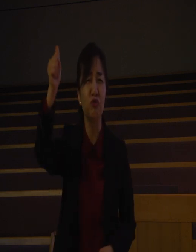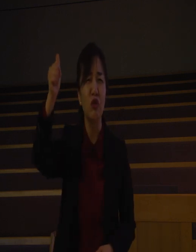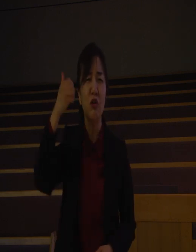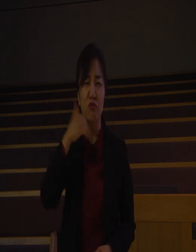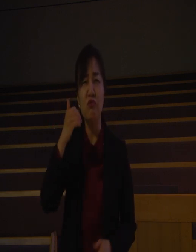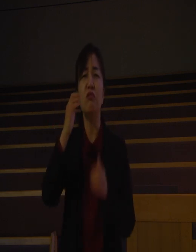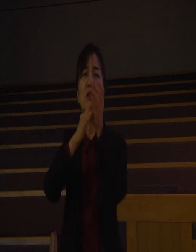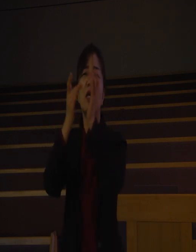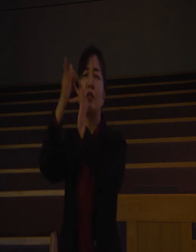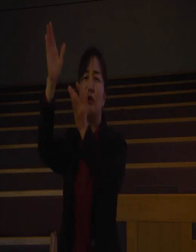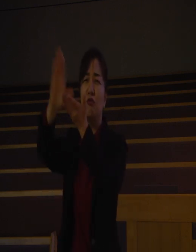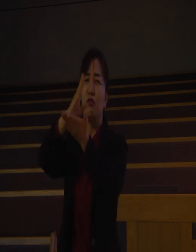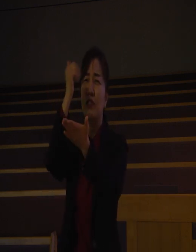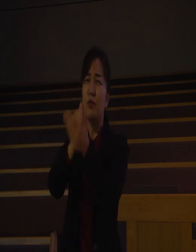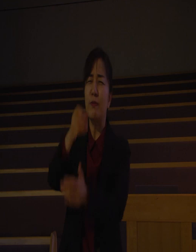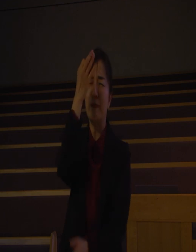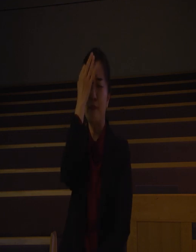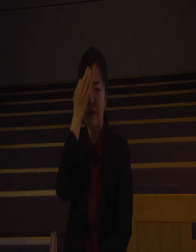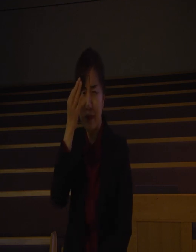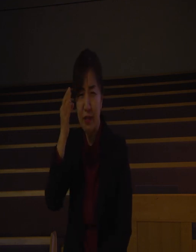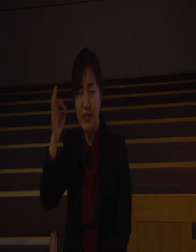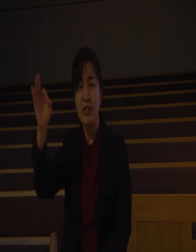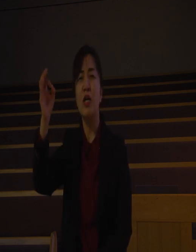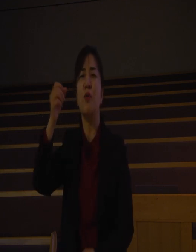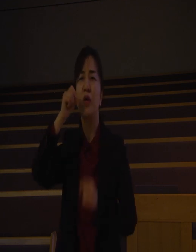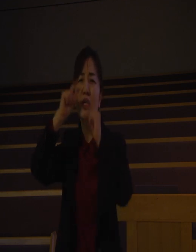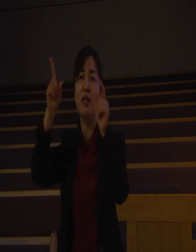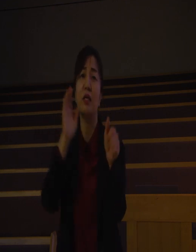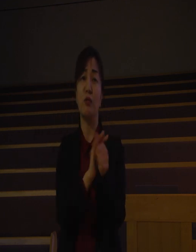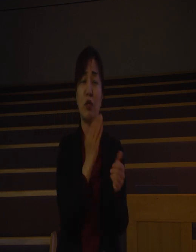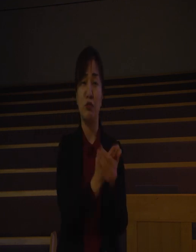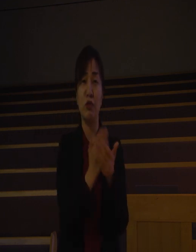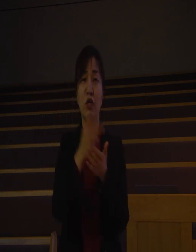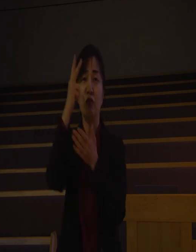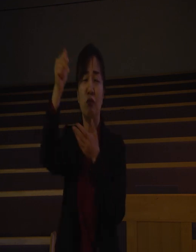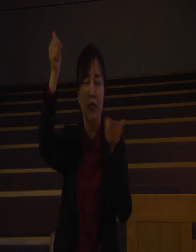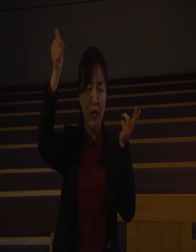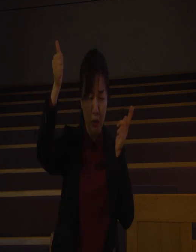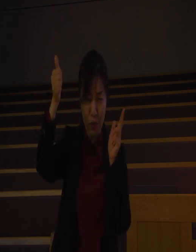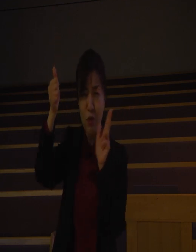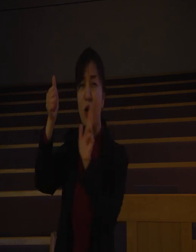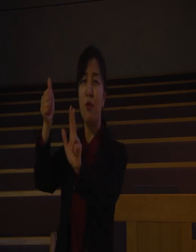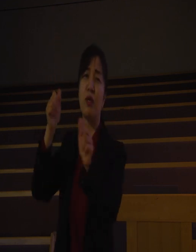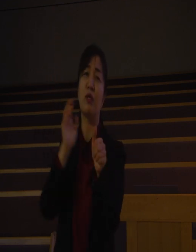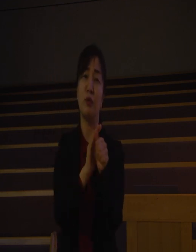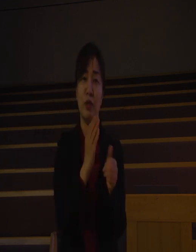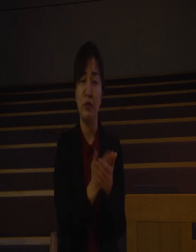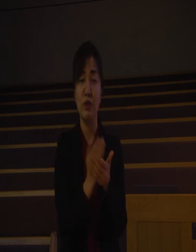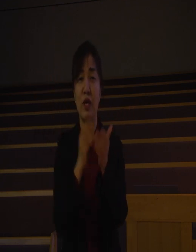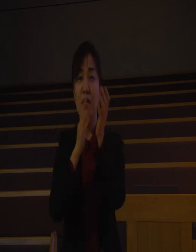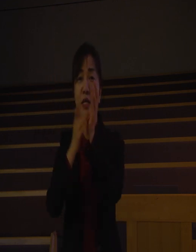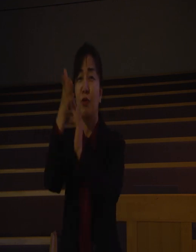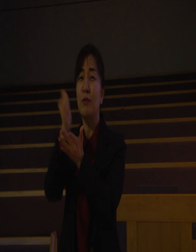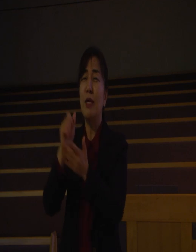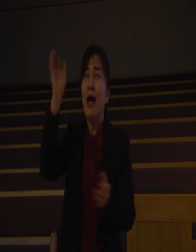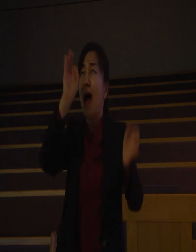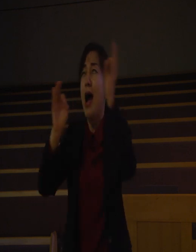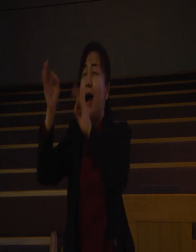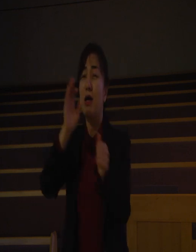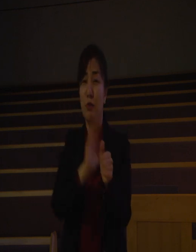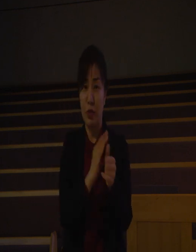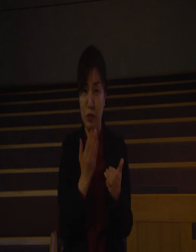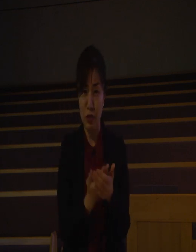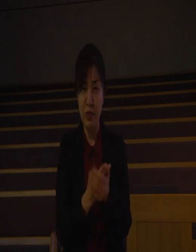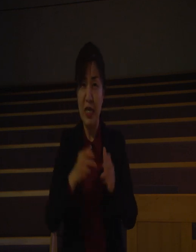분이 예수 그리스도임을 깨닫게 하여 주시고, 주님께 돌아올 수 있게 하여 주시고, 예수 그리스도를 찾게 하여